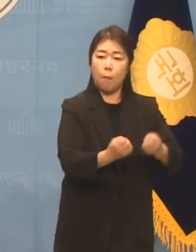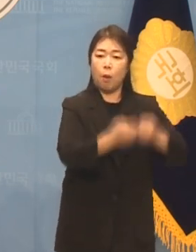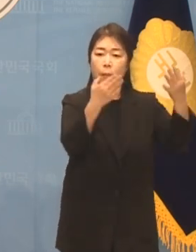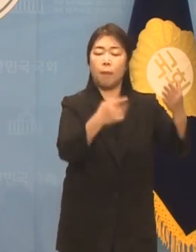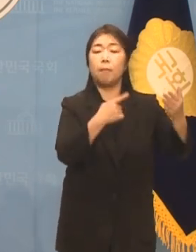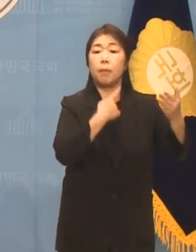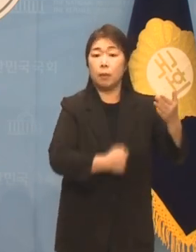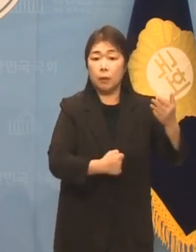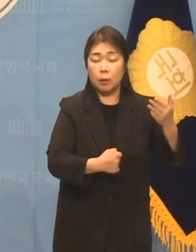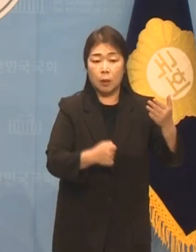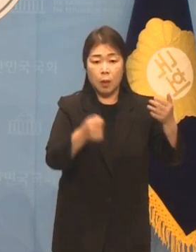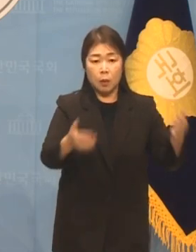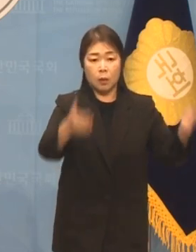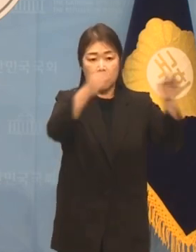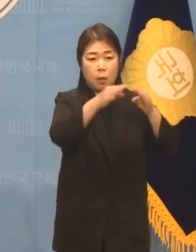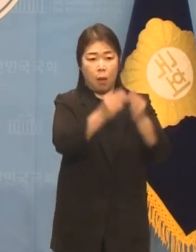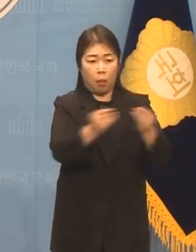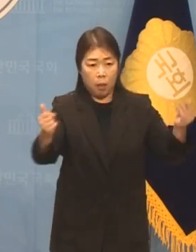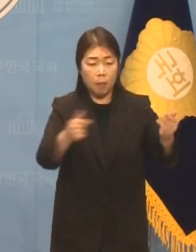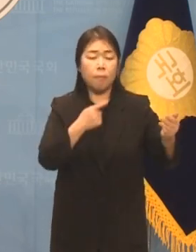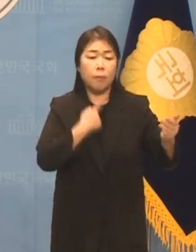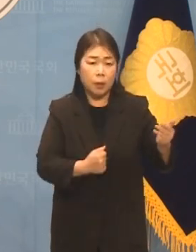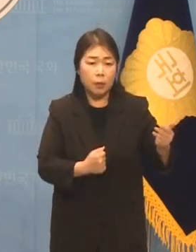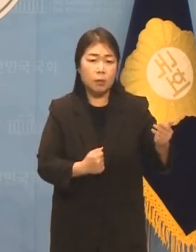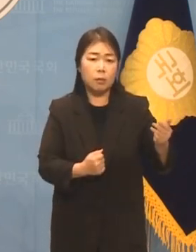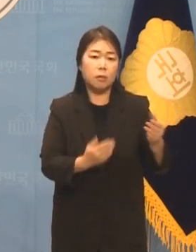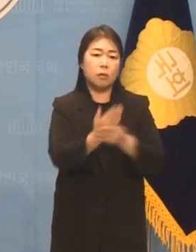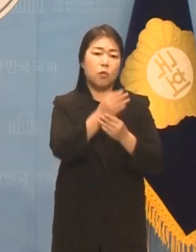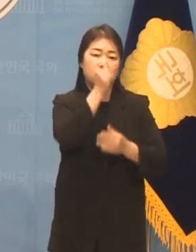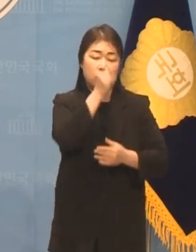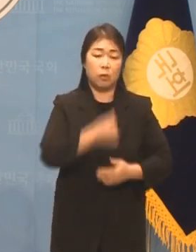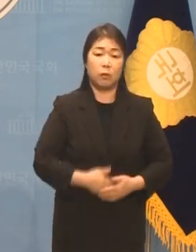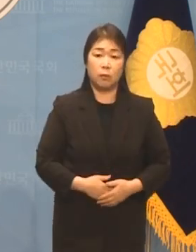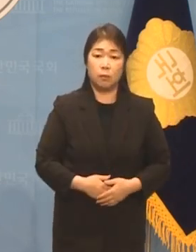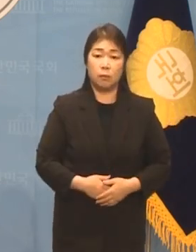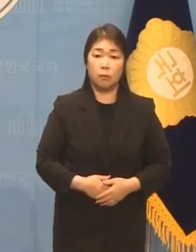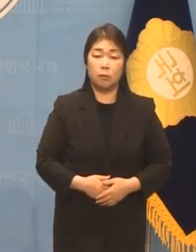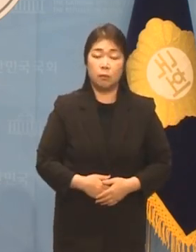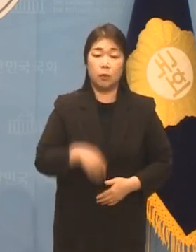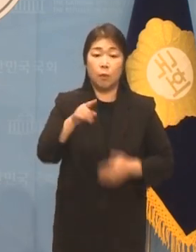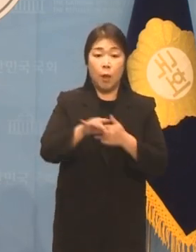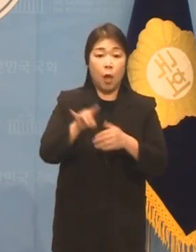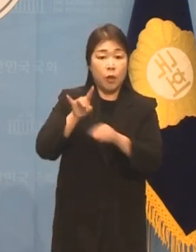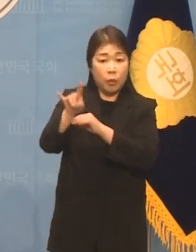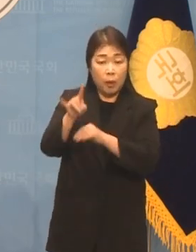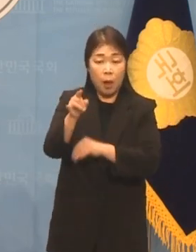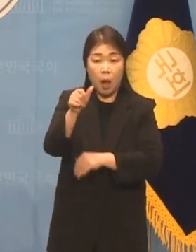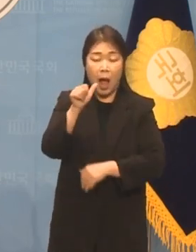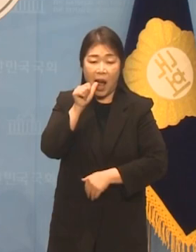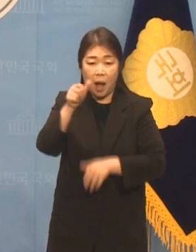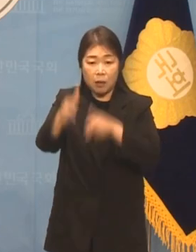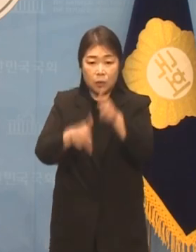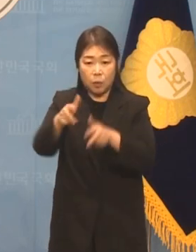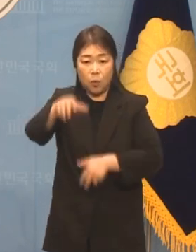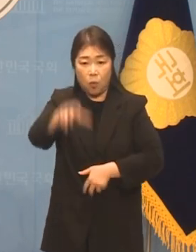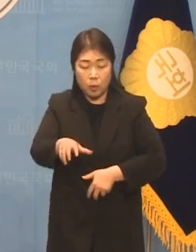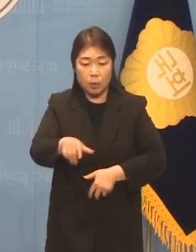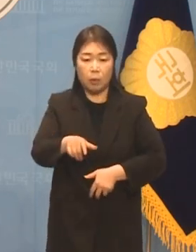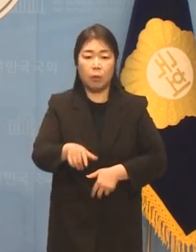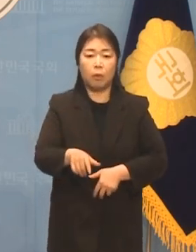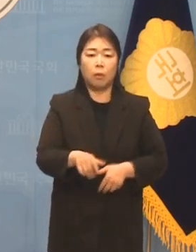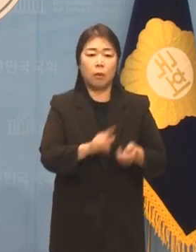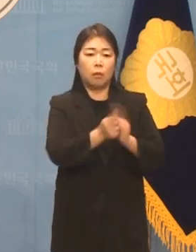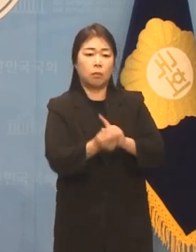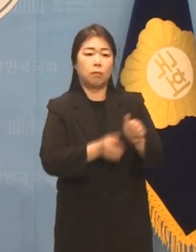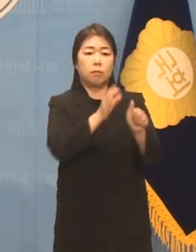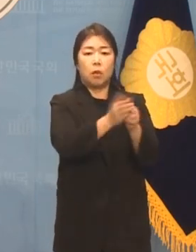사고로 시설이 전소되기도 하였습니다. 현대제철의 안전불감증이 하청 노동자를